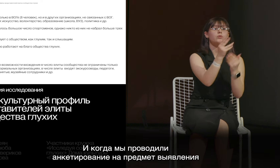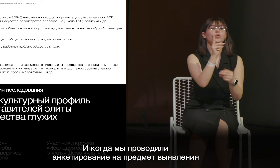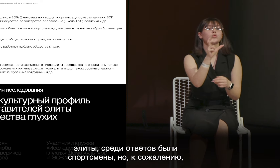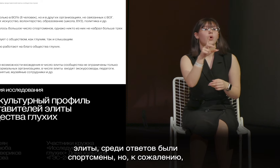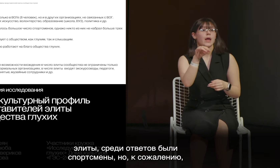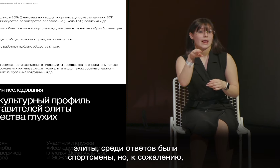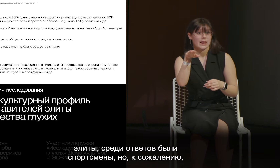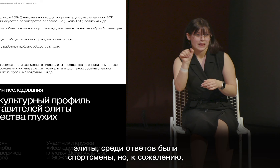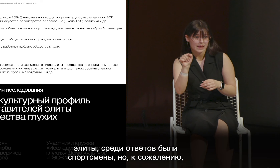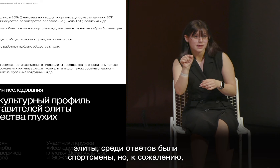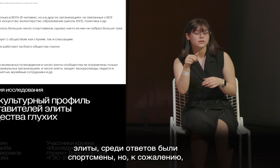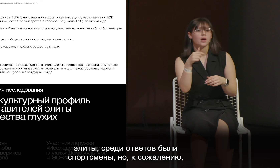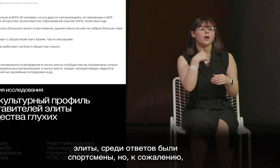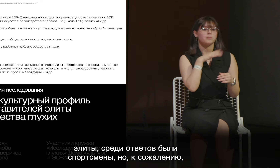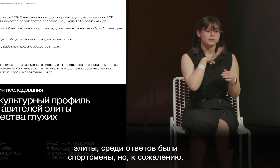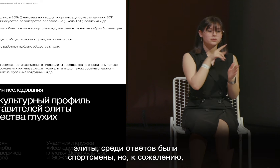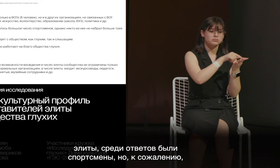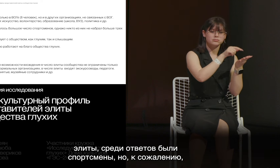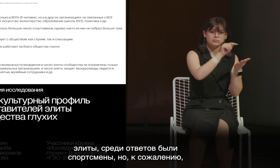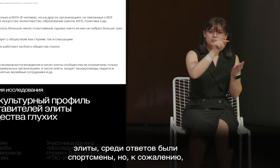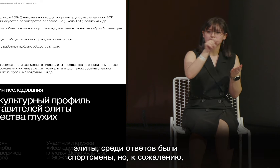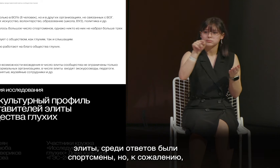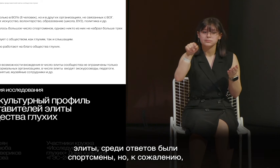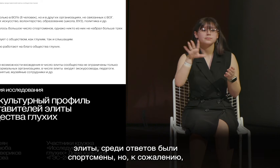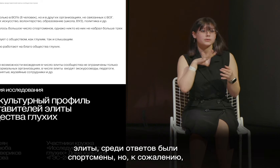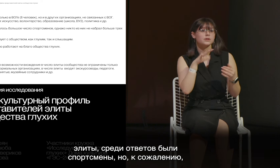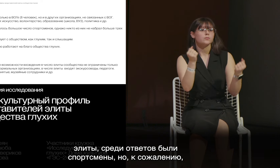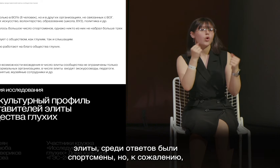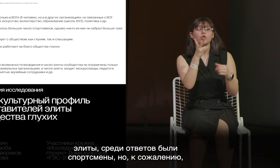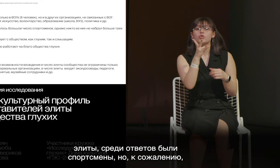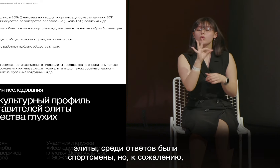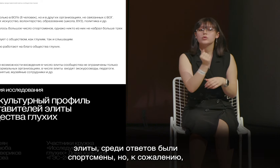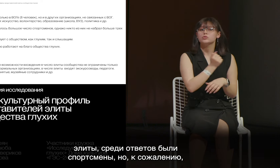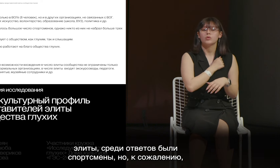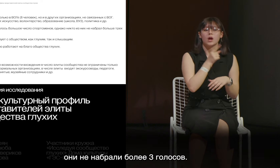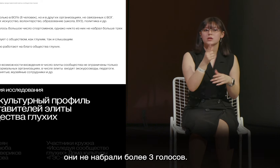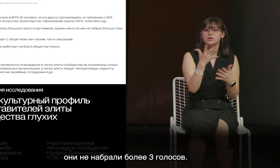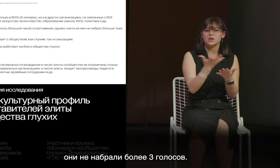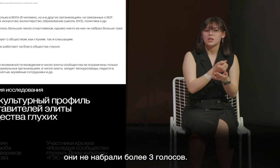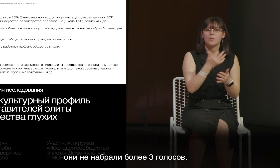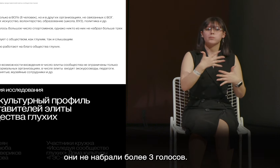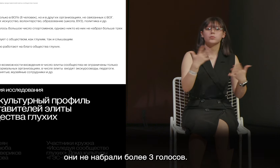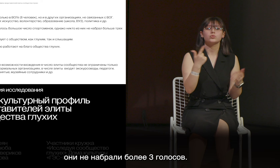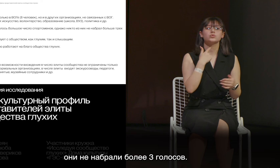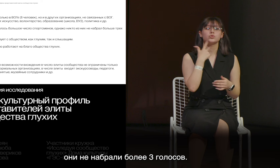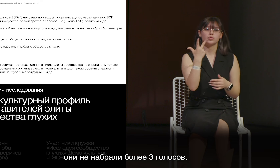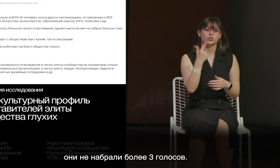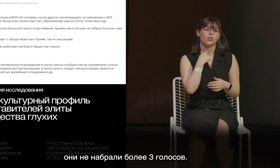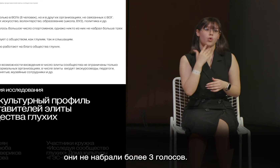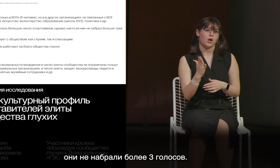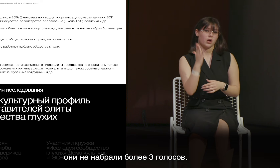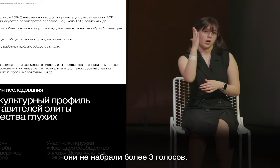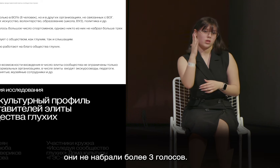организациях спортивных. И когда мы опросили этих представителей, к сожалению, не так